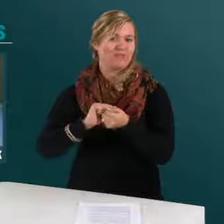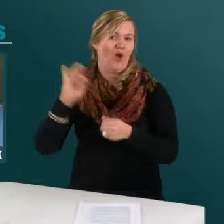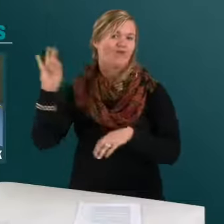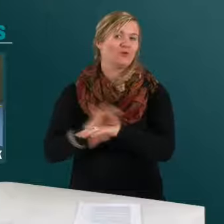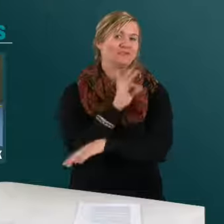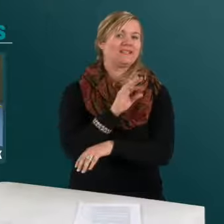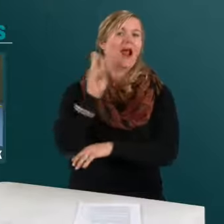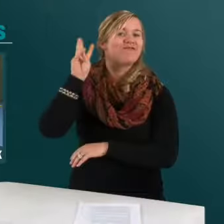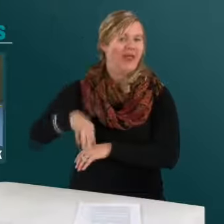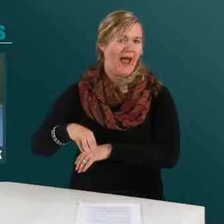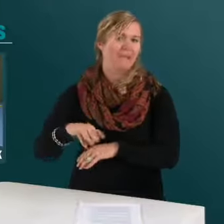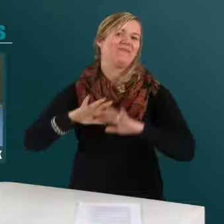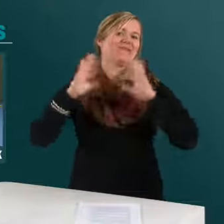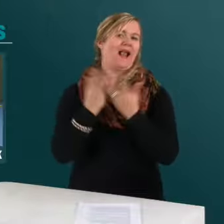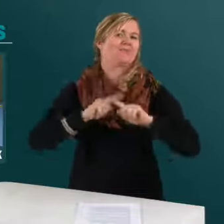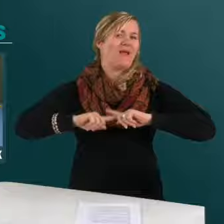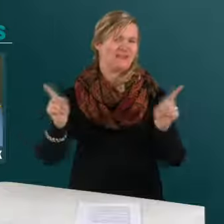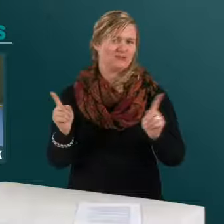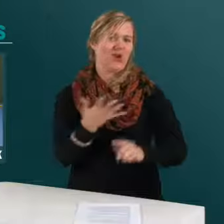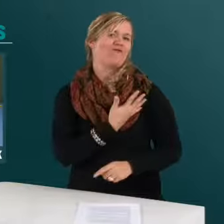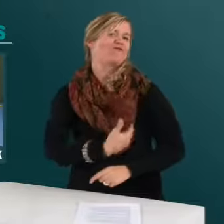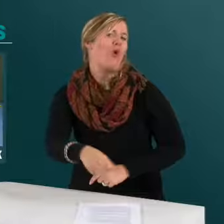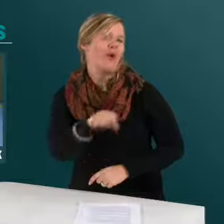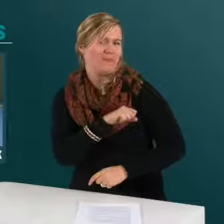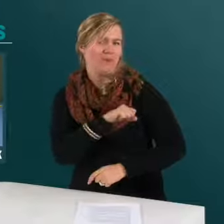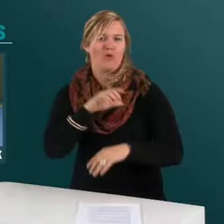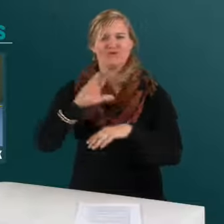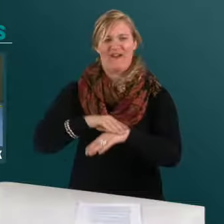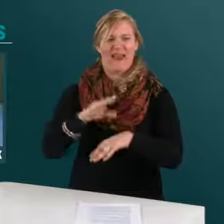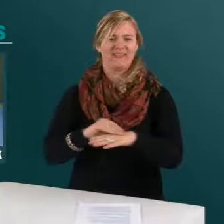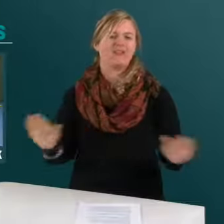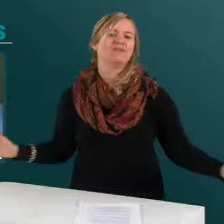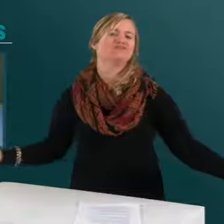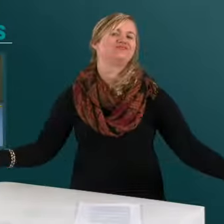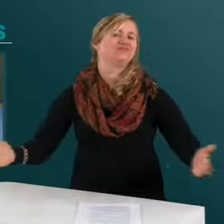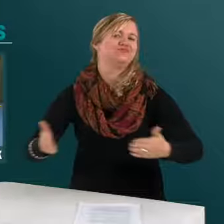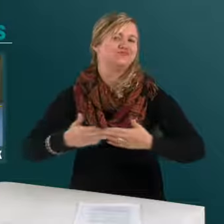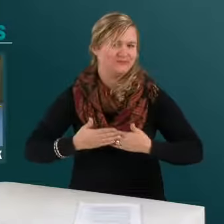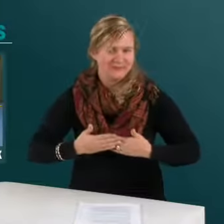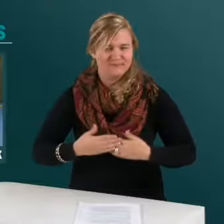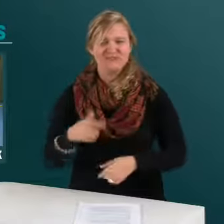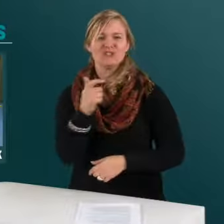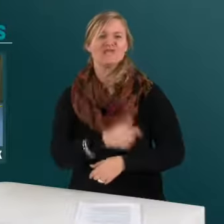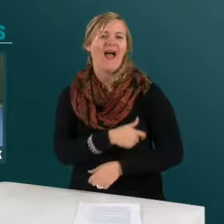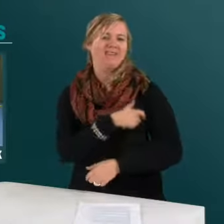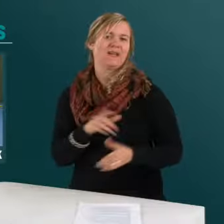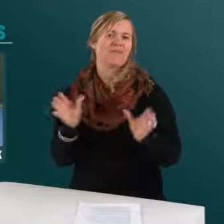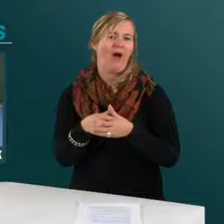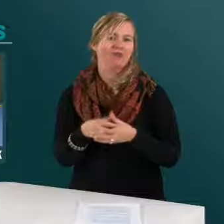am vergangenen samstag ging die fußball weltmeisterschaft in örebro später zu ende die schweizer